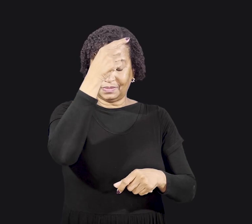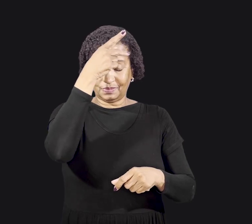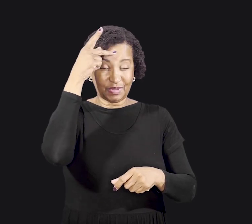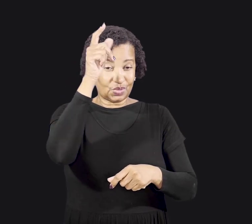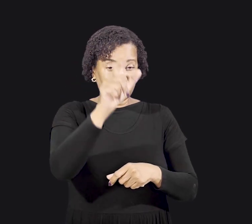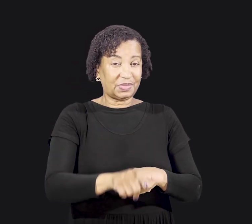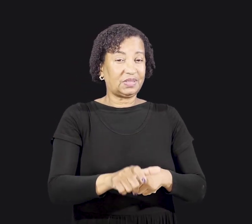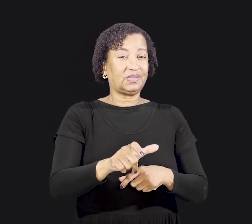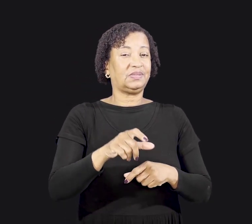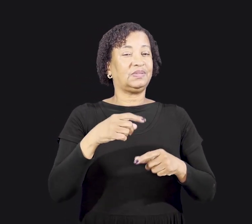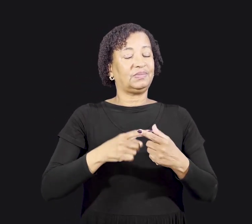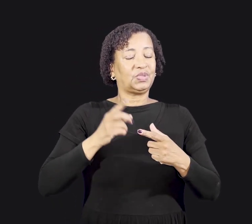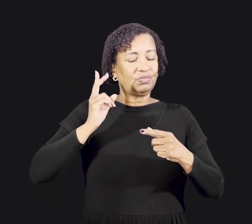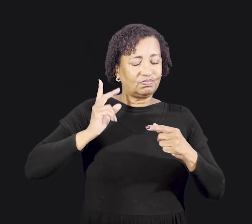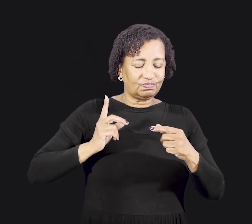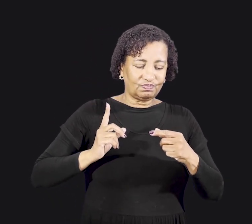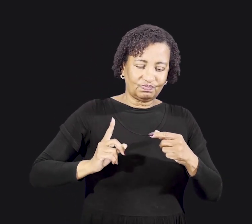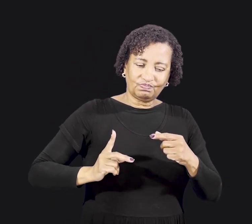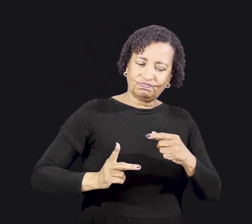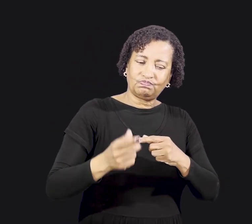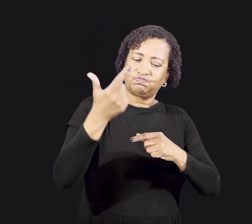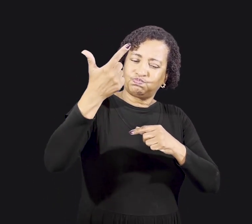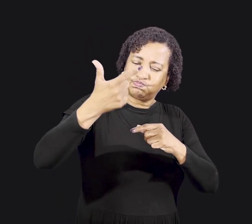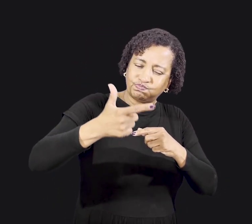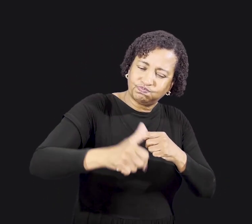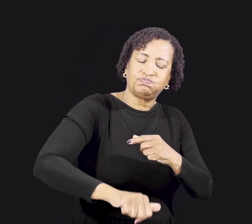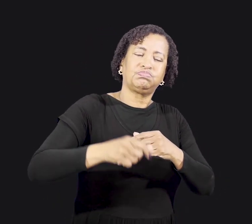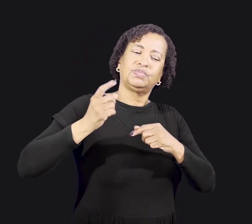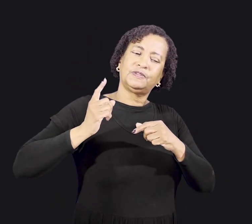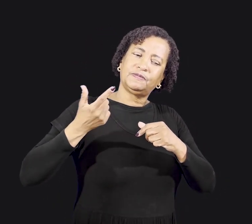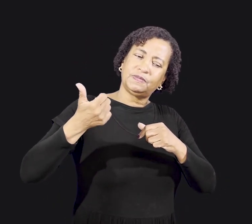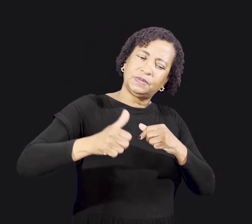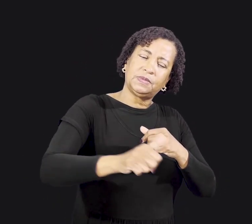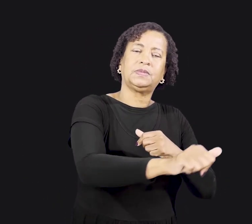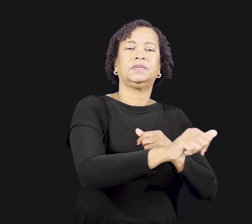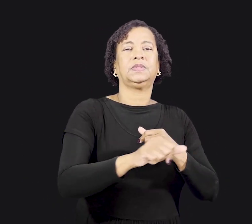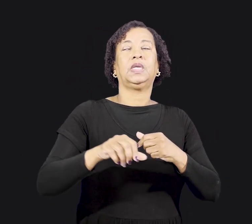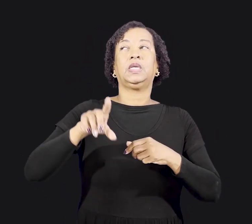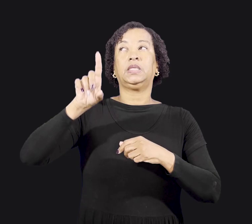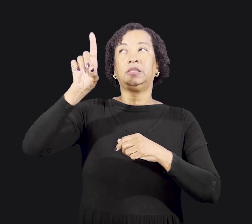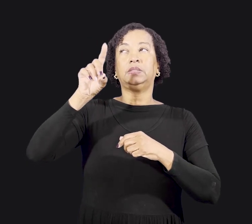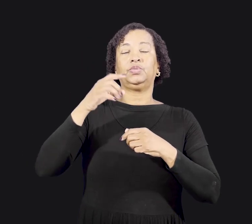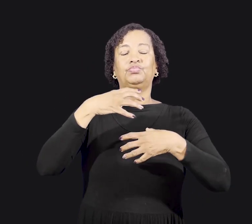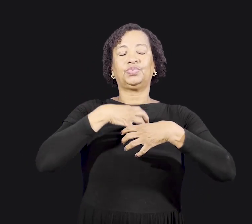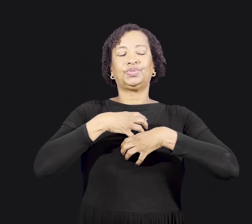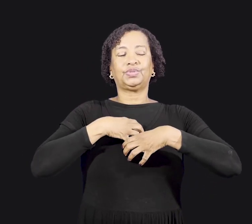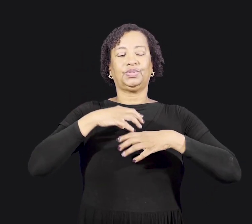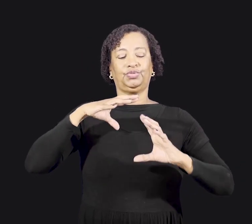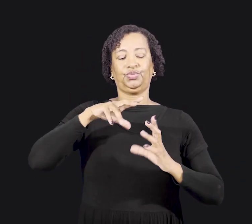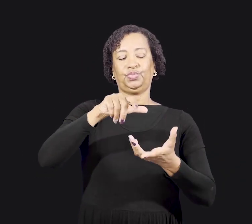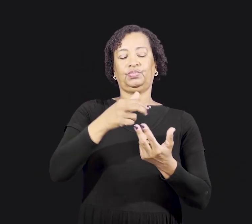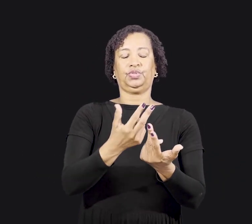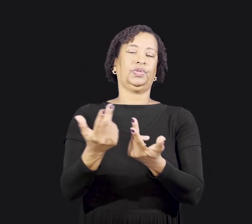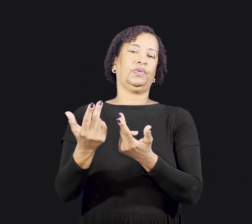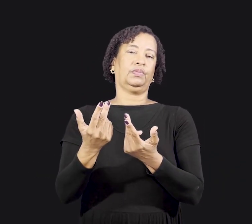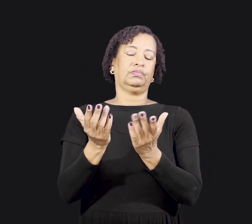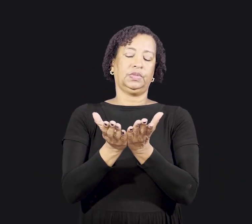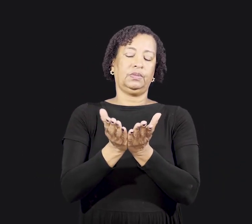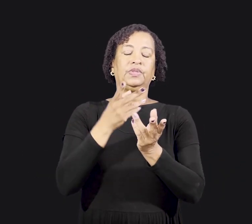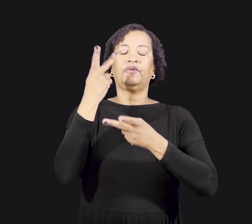vez mais estar pior. É exatamente assim que Deus se sente em relação ao mundo. A Bíblia diz que esse mundo está